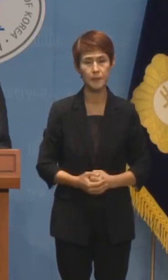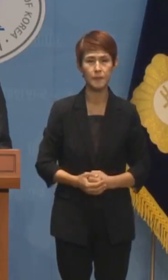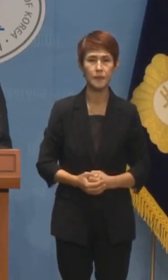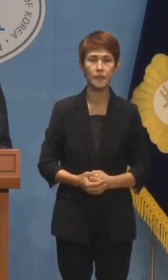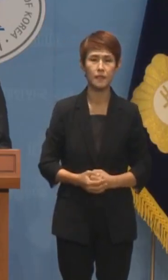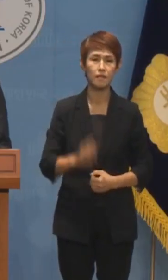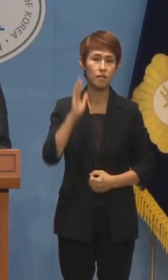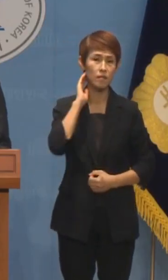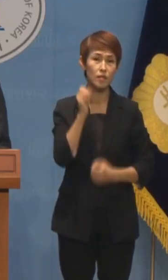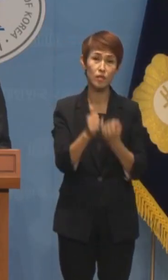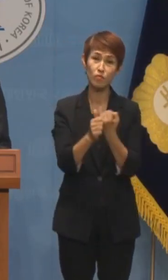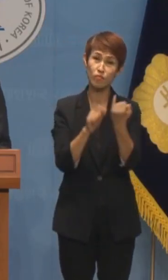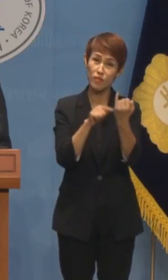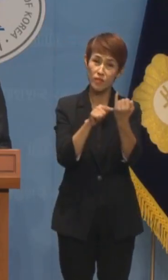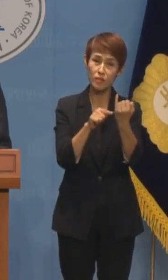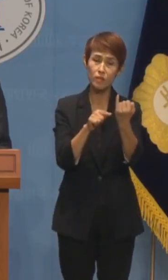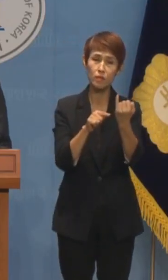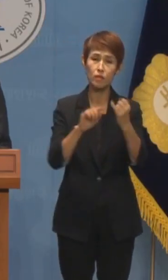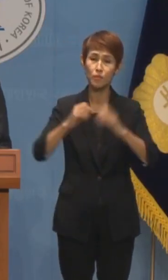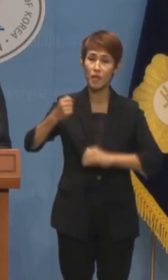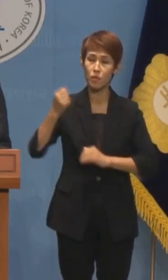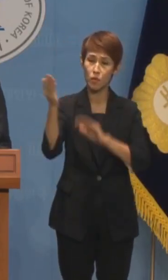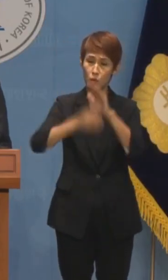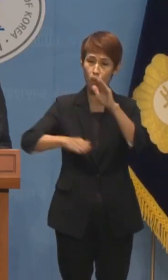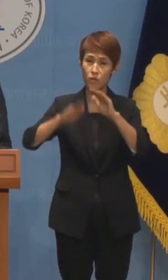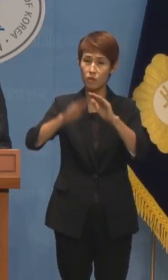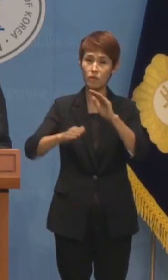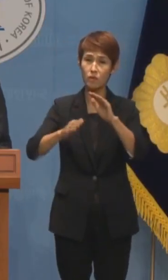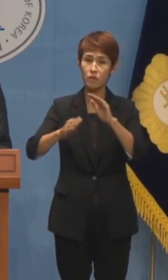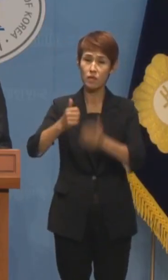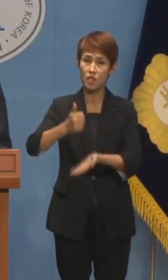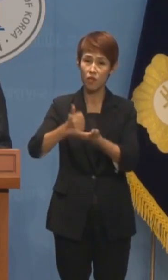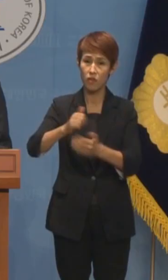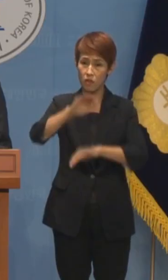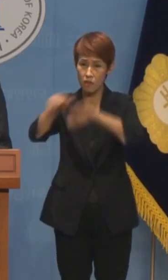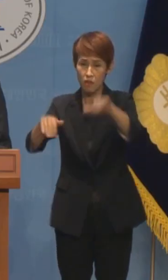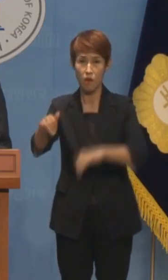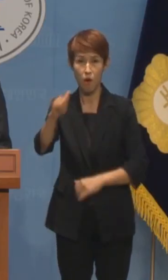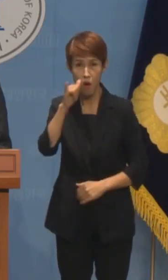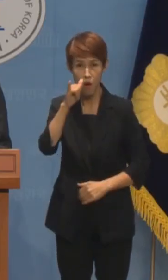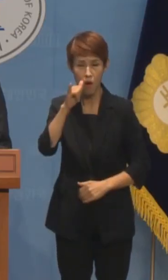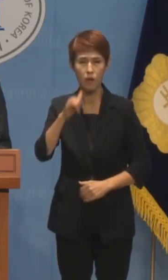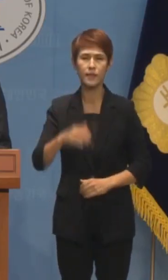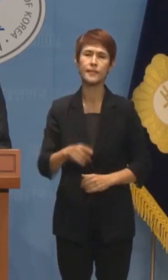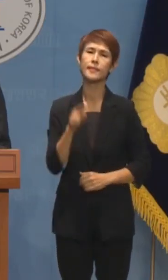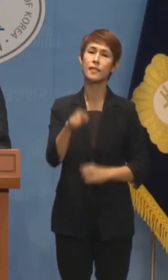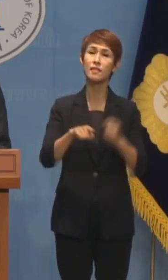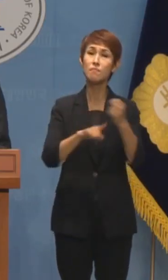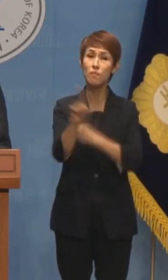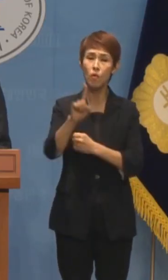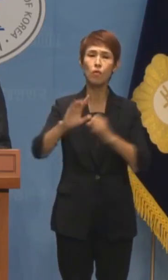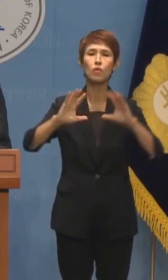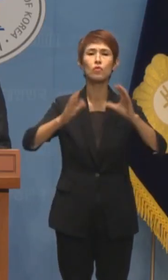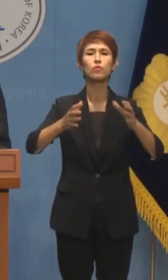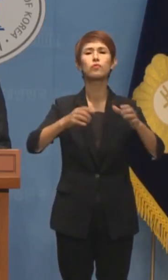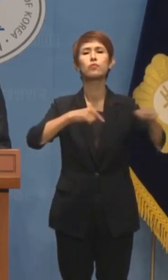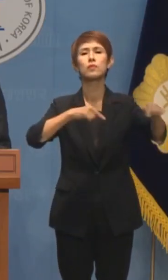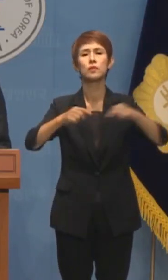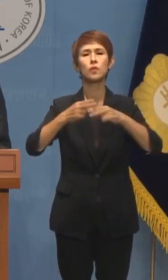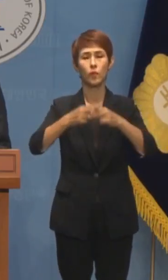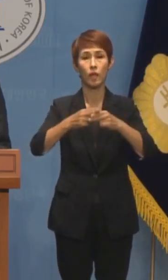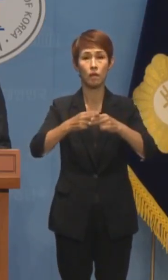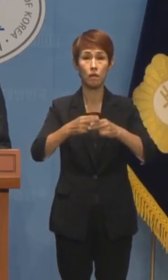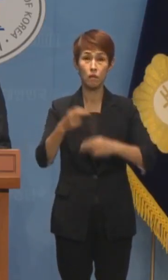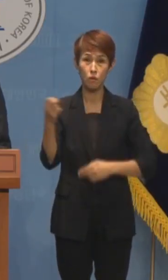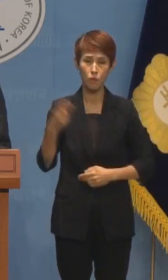김건희 여사가 국민의힘 공천에 개입했다면 이는 국정농단을 넘어서